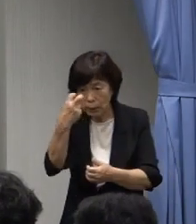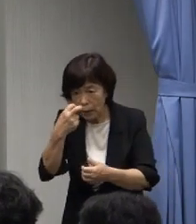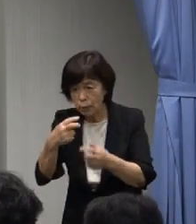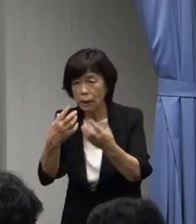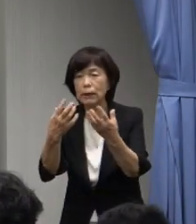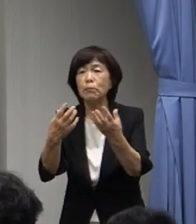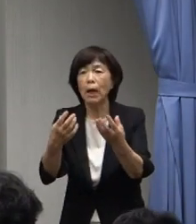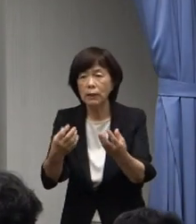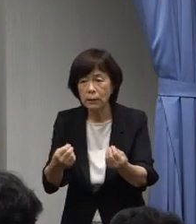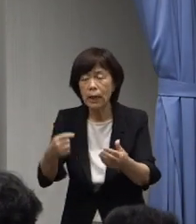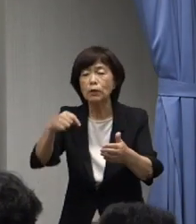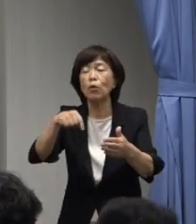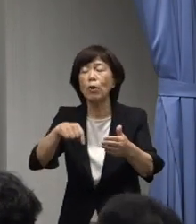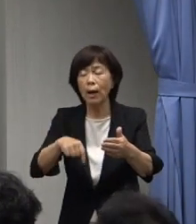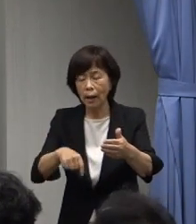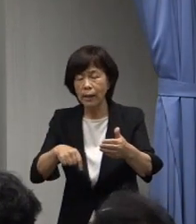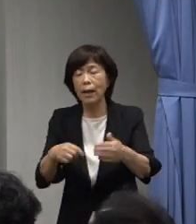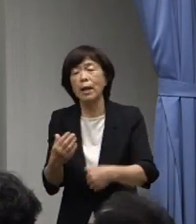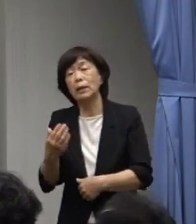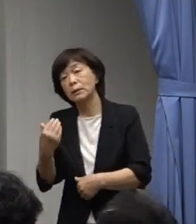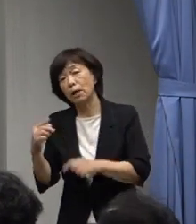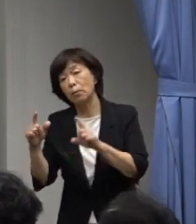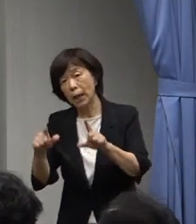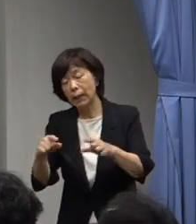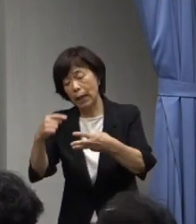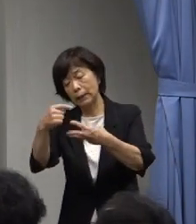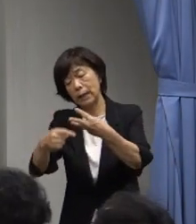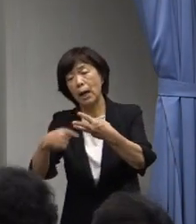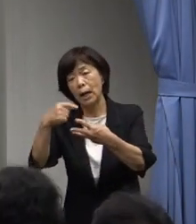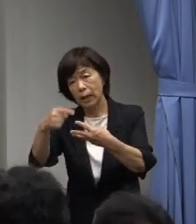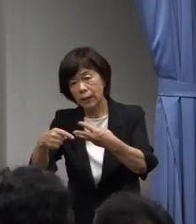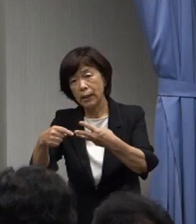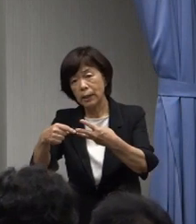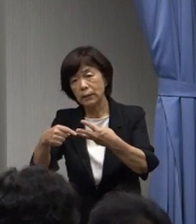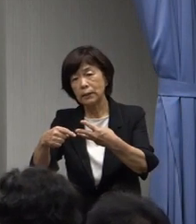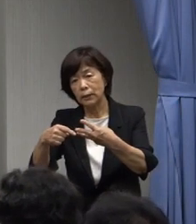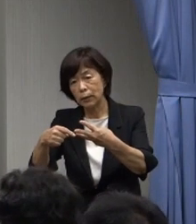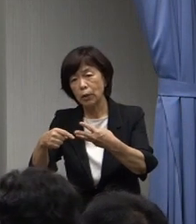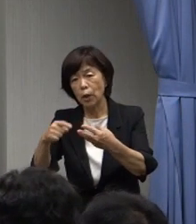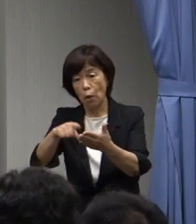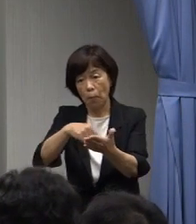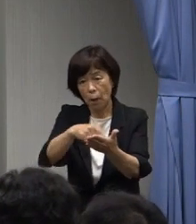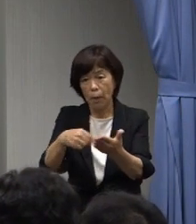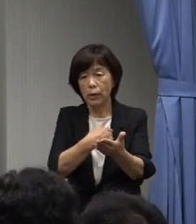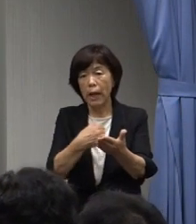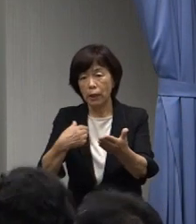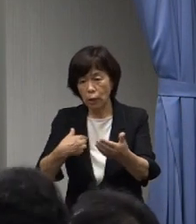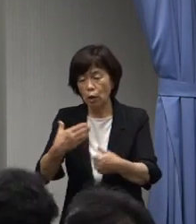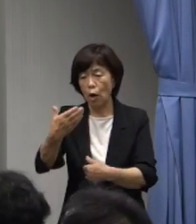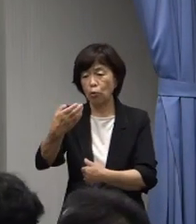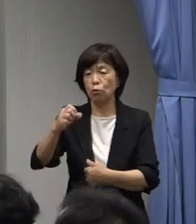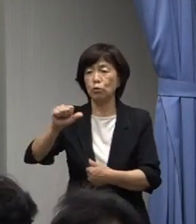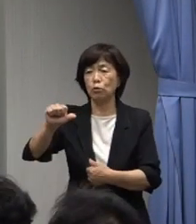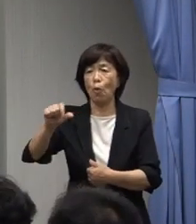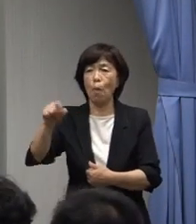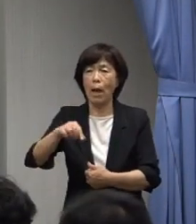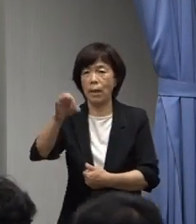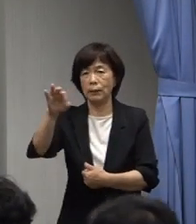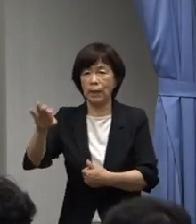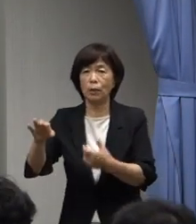。その中で、先ほど申し上げた3点、すべての項目が確保できているのが 95% になり